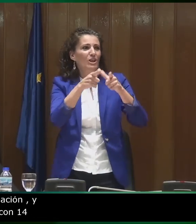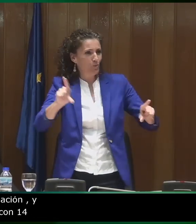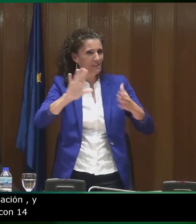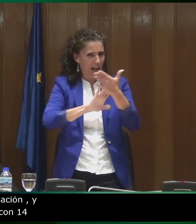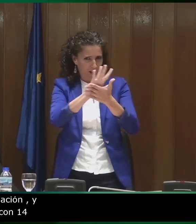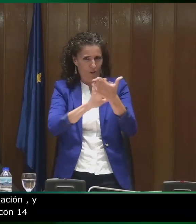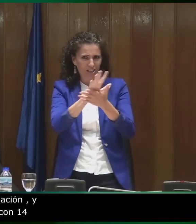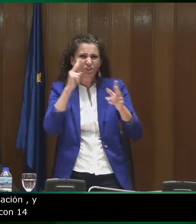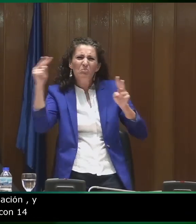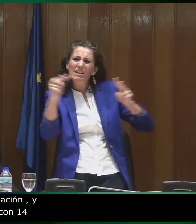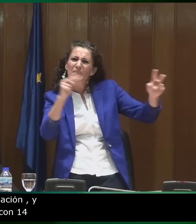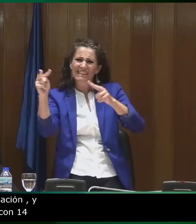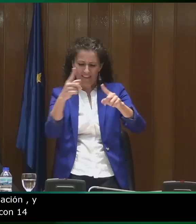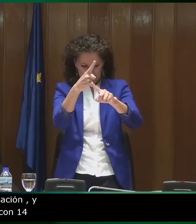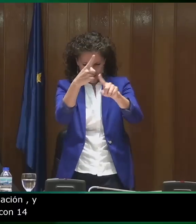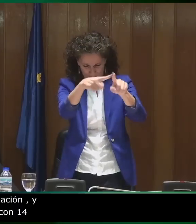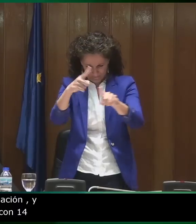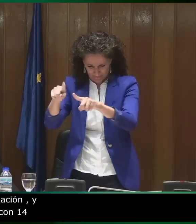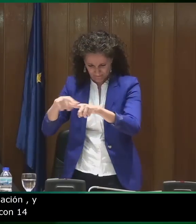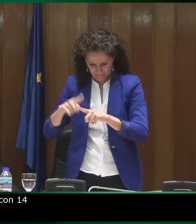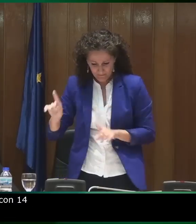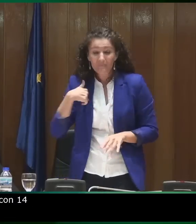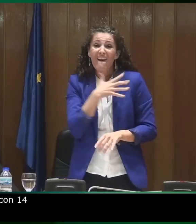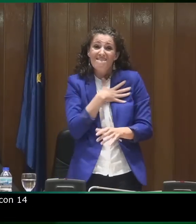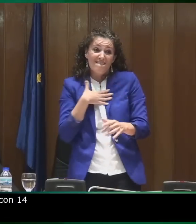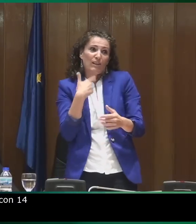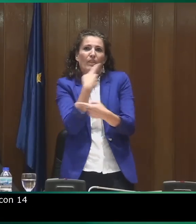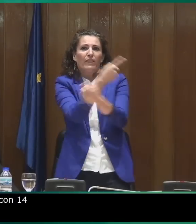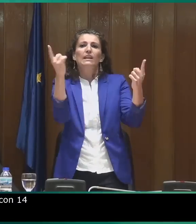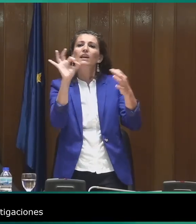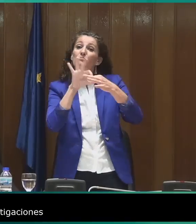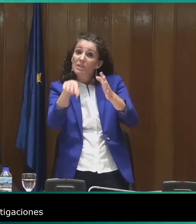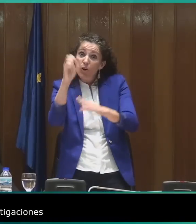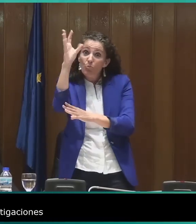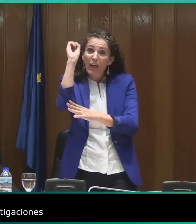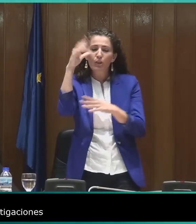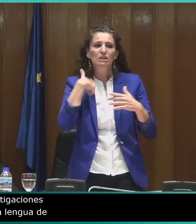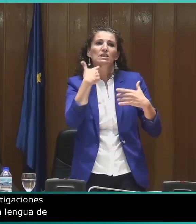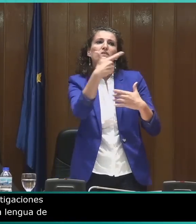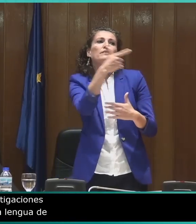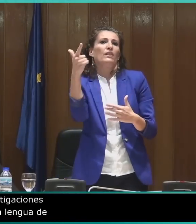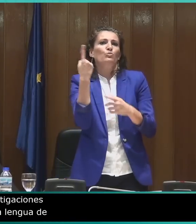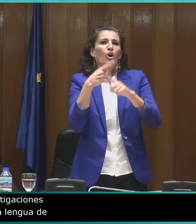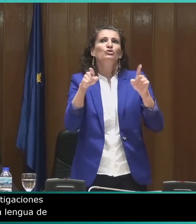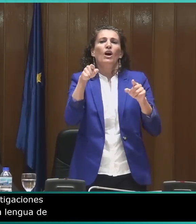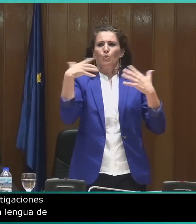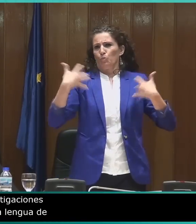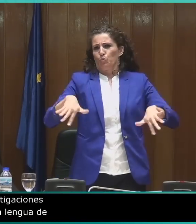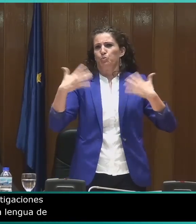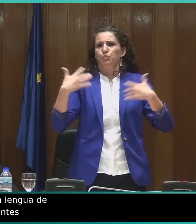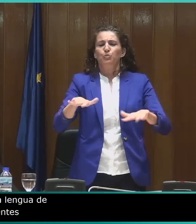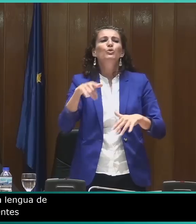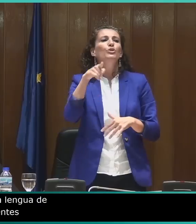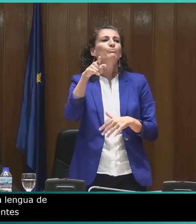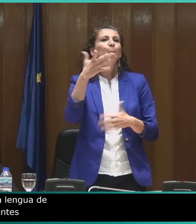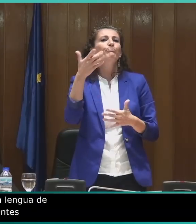centradas en investigaciones lingüísticas sobre la lengua de signos desde diferentes perspectivas. Sí deciros una